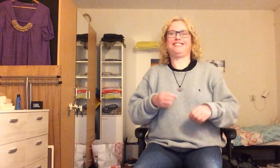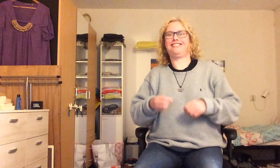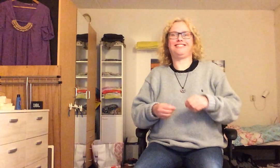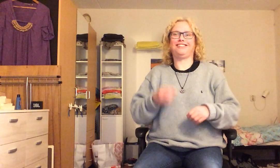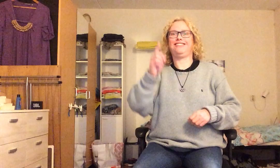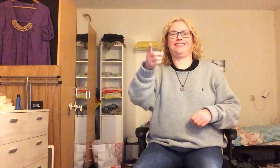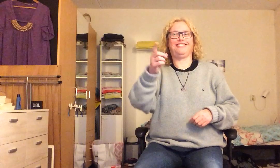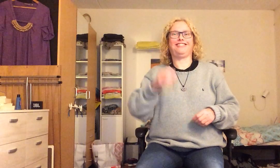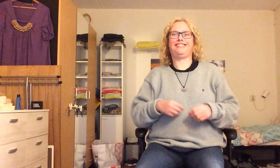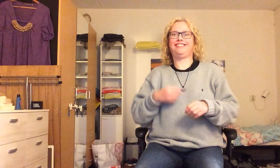Thank you.